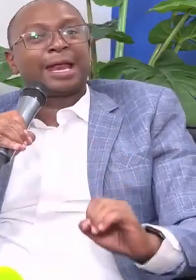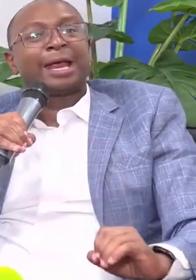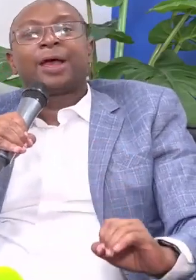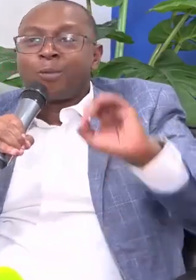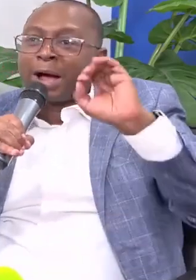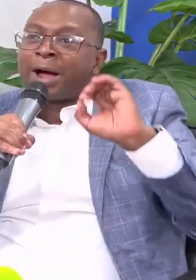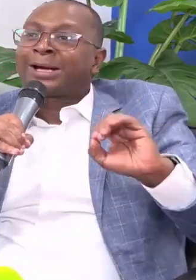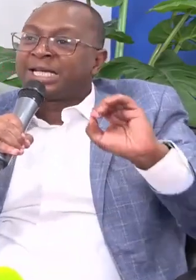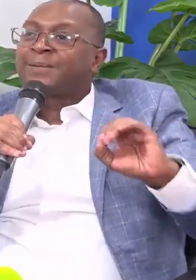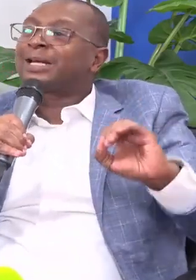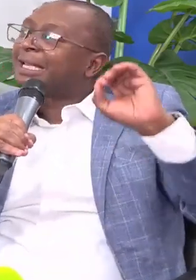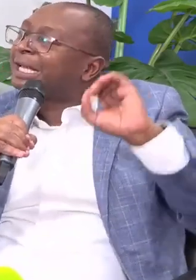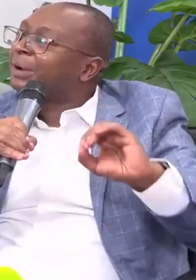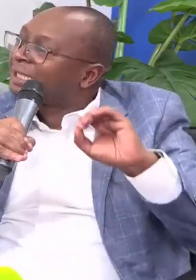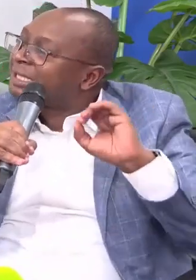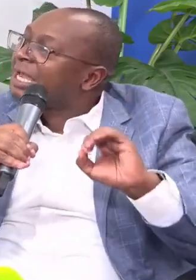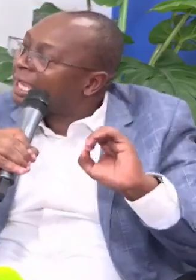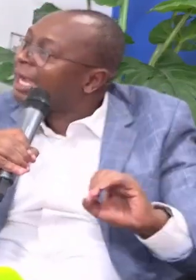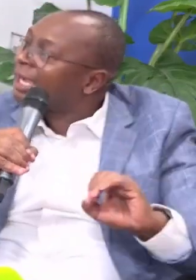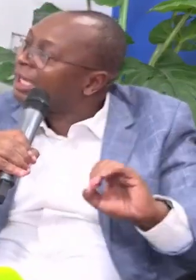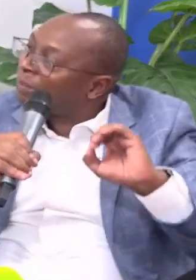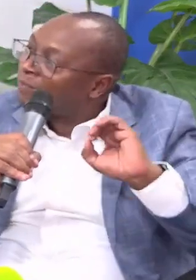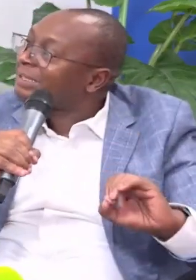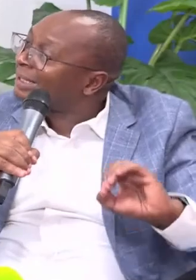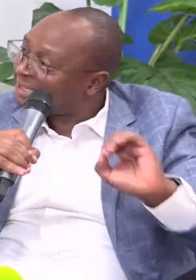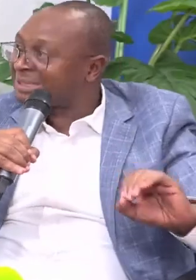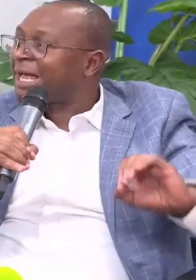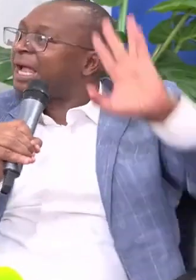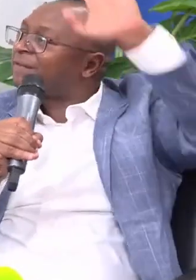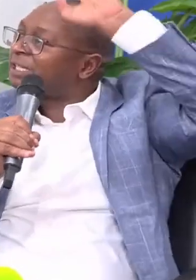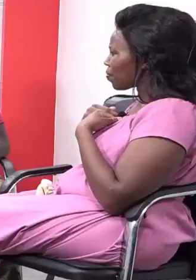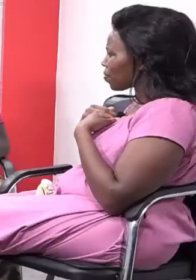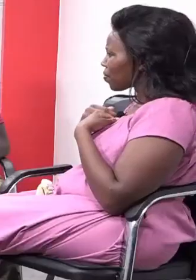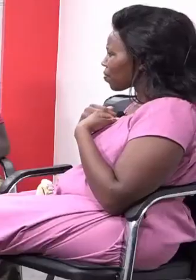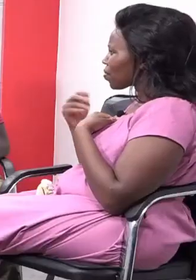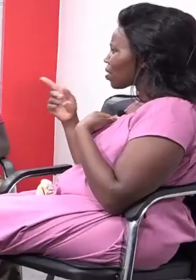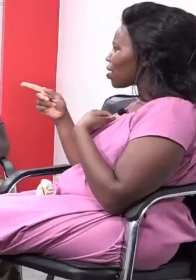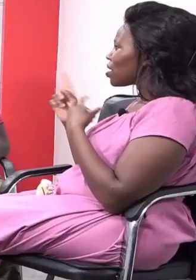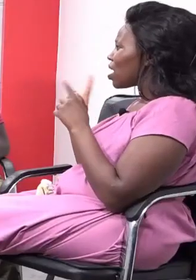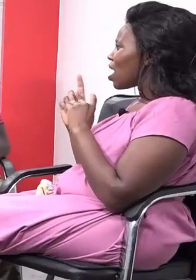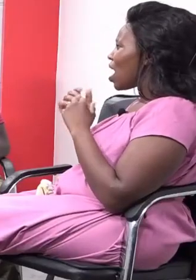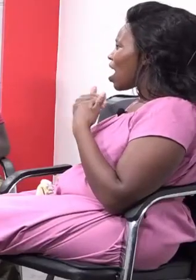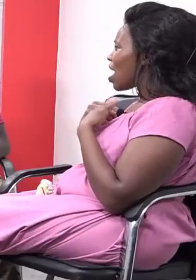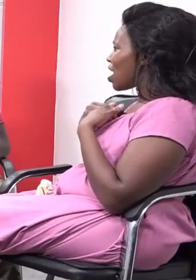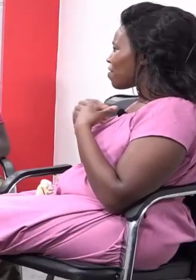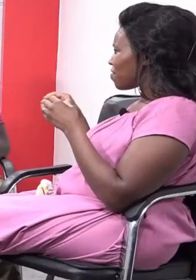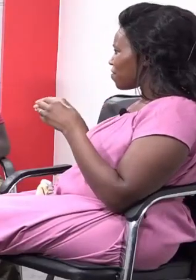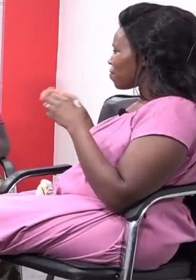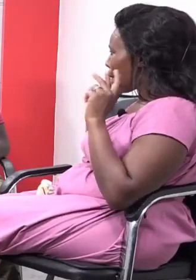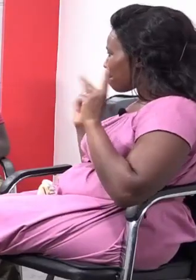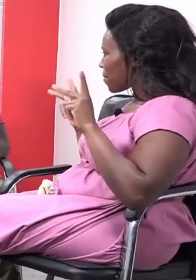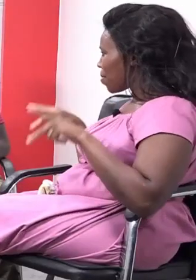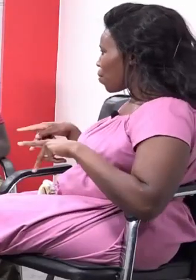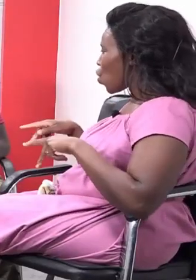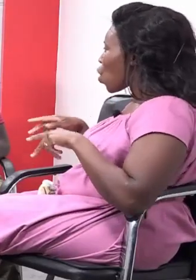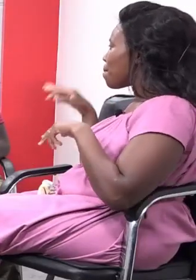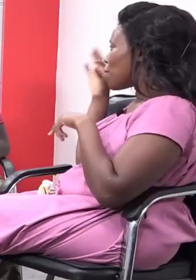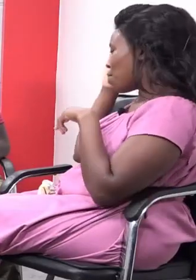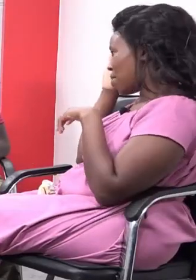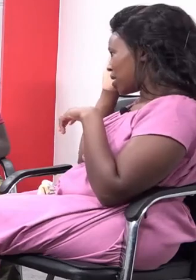disability. Unasemanga hivyo ili kuacha watu waache kuona kama ni kitu ati ni kitu.